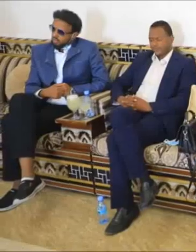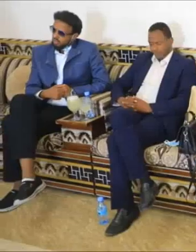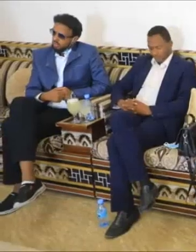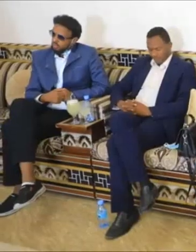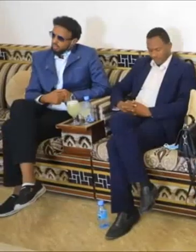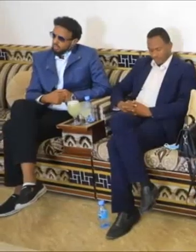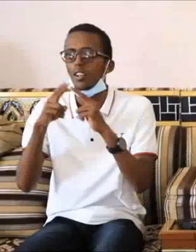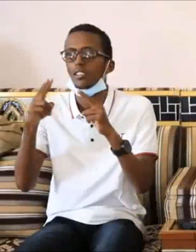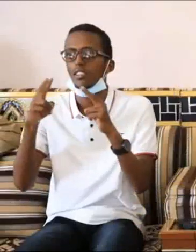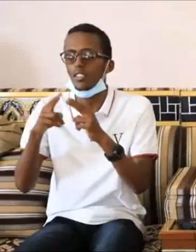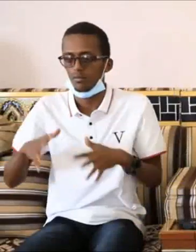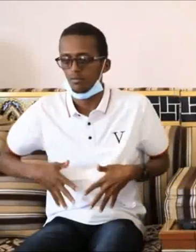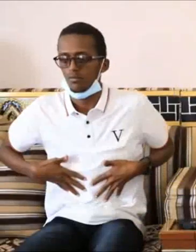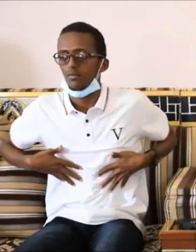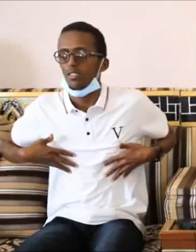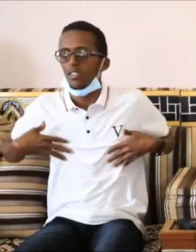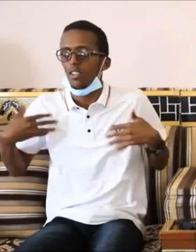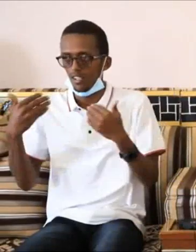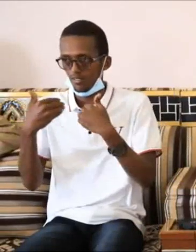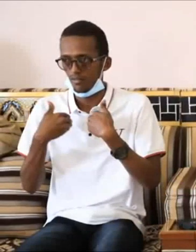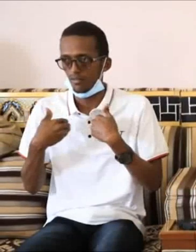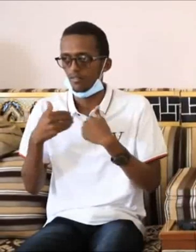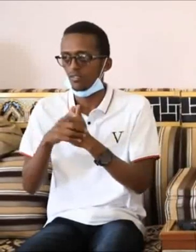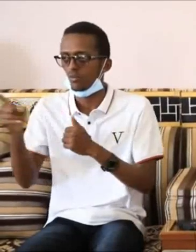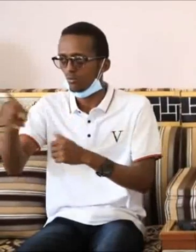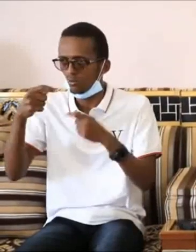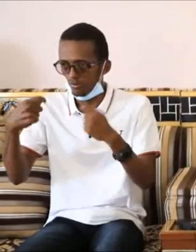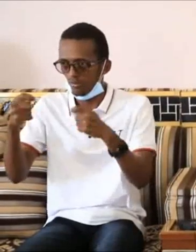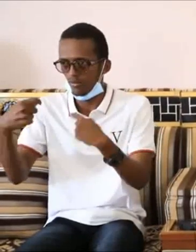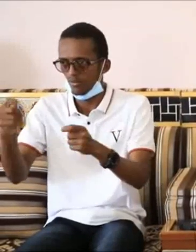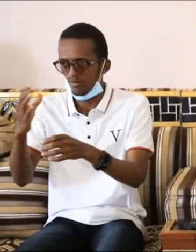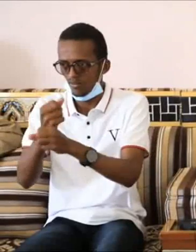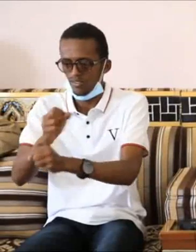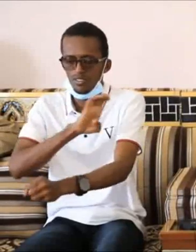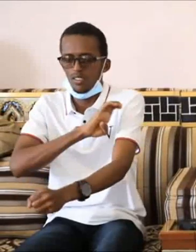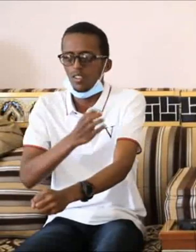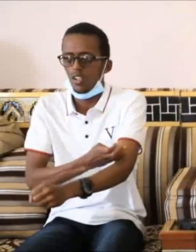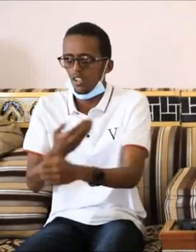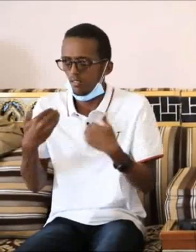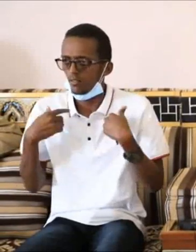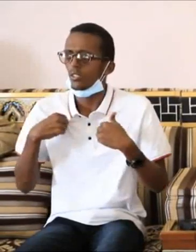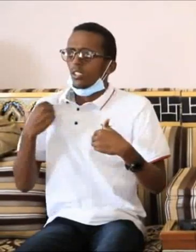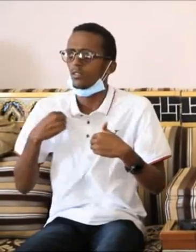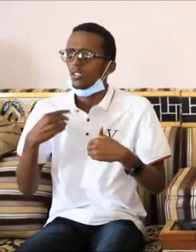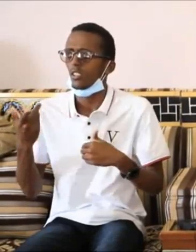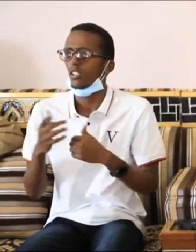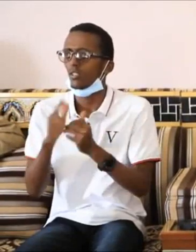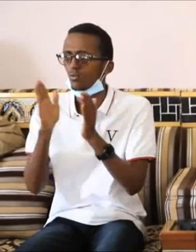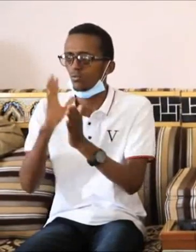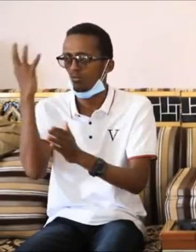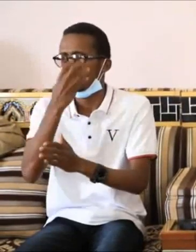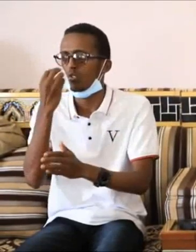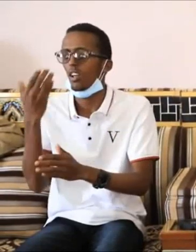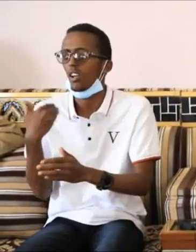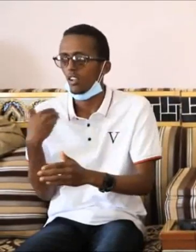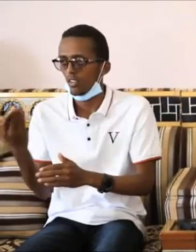آذي آذنا وانا وفر حسنا ساو حسوا قواتهم كرتدينا شرفتينا يقرحين